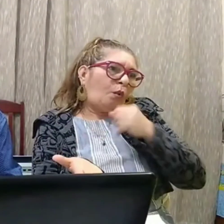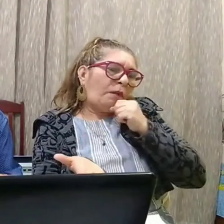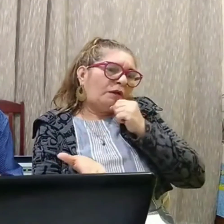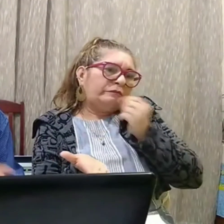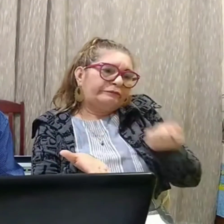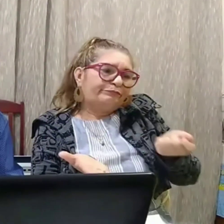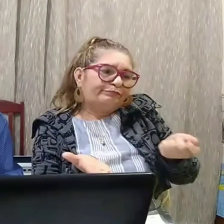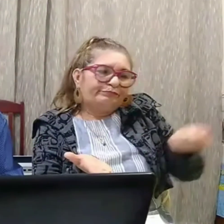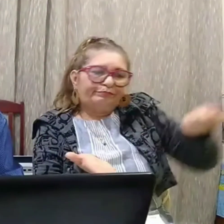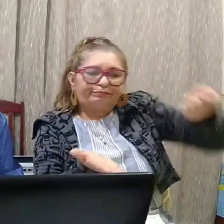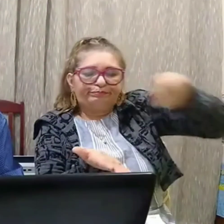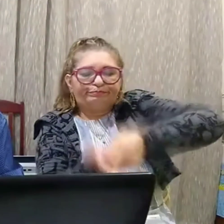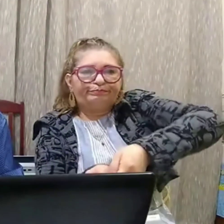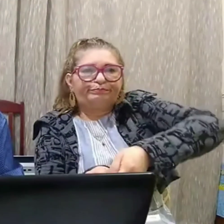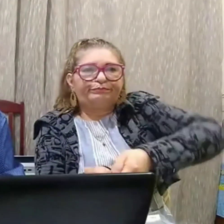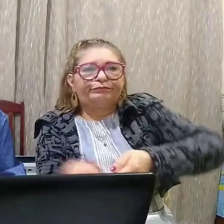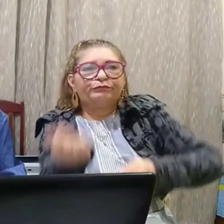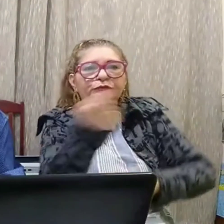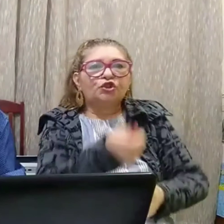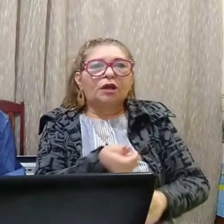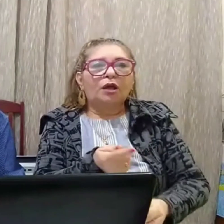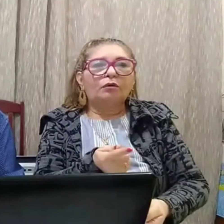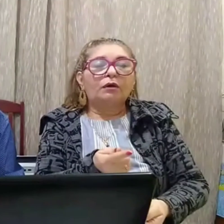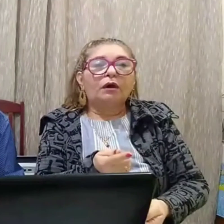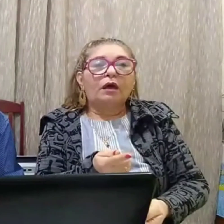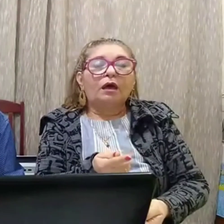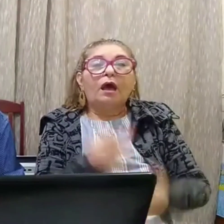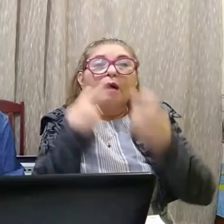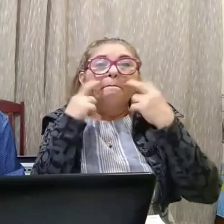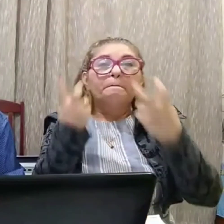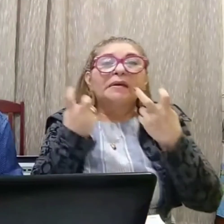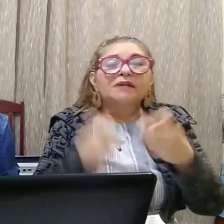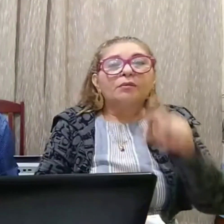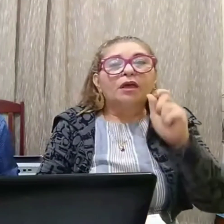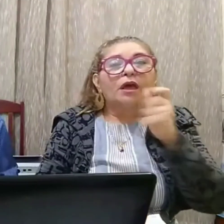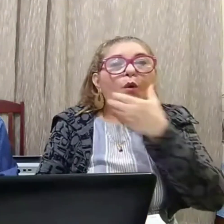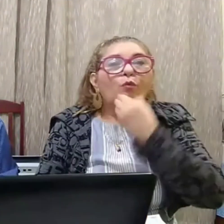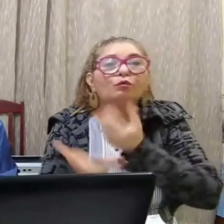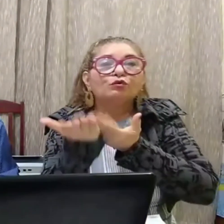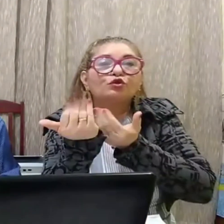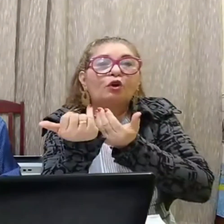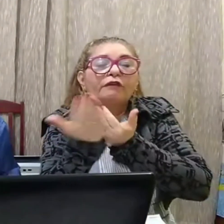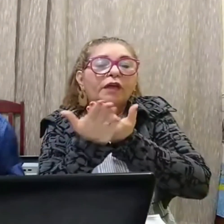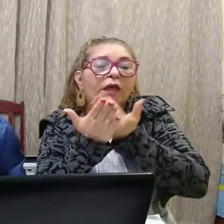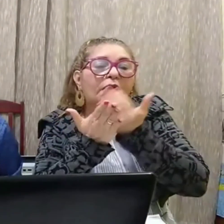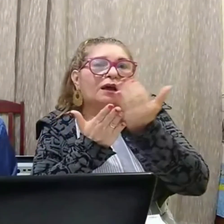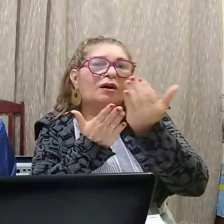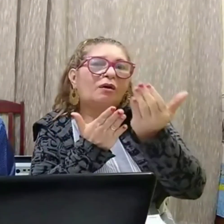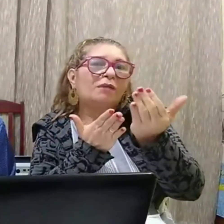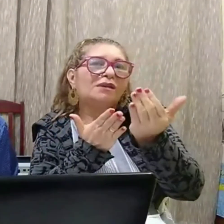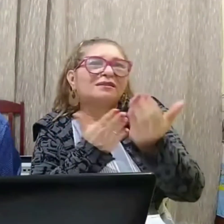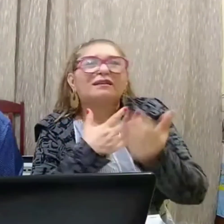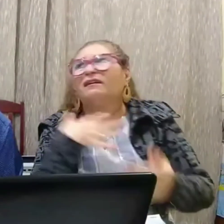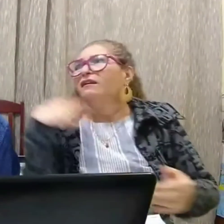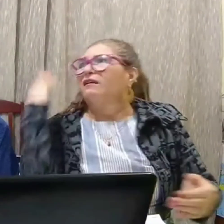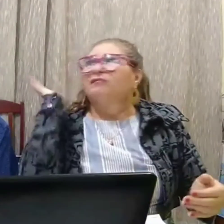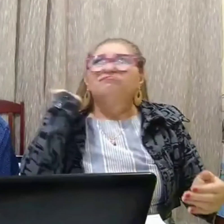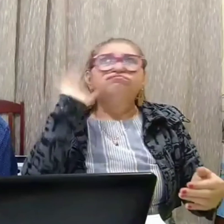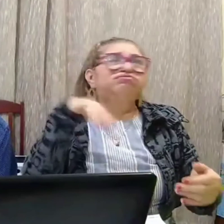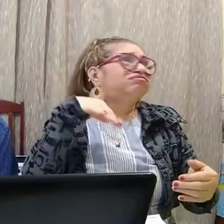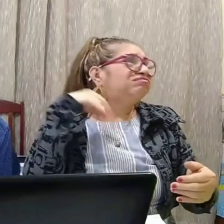repartiu os haveres. Então você percebe aqui, este jovem começou a ficar entediado